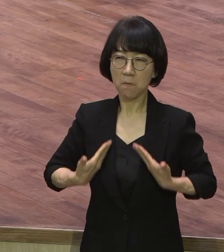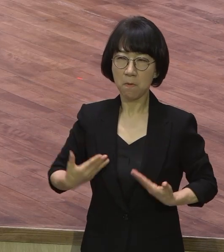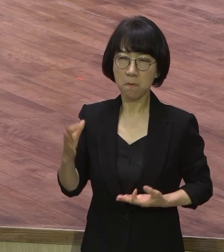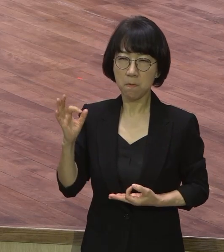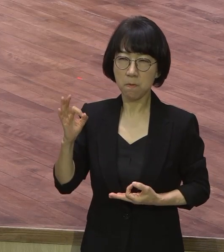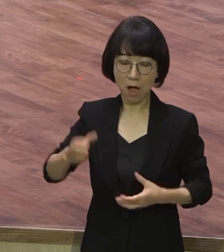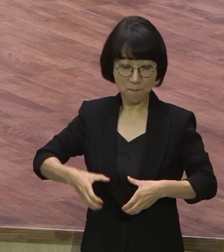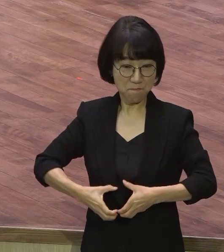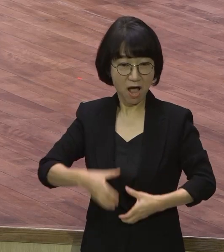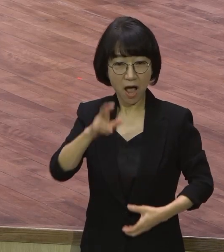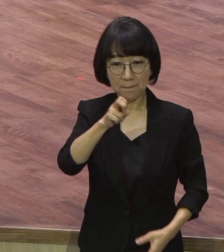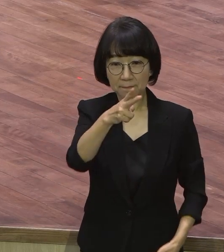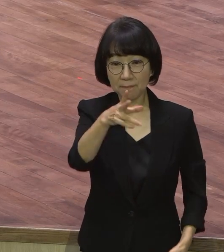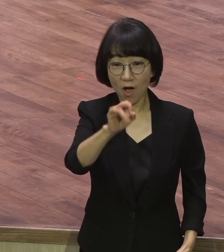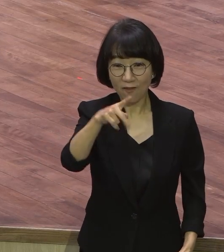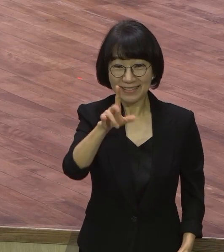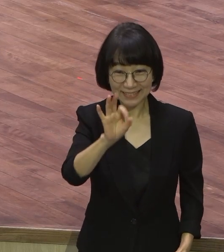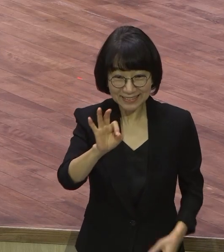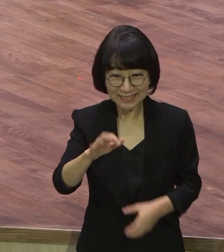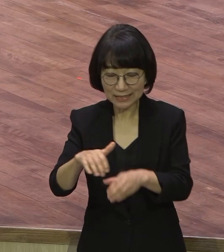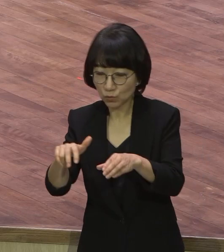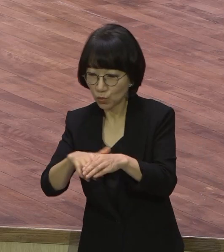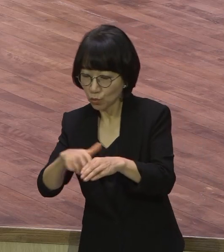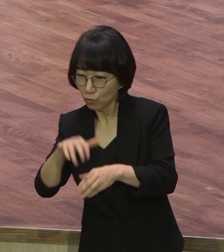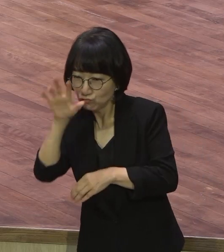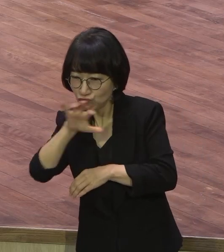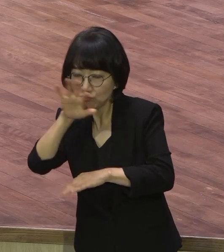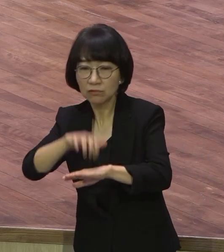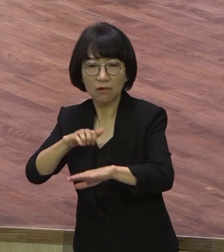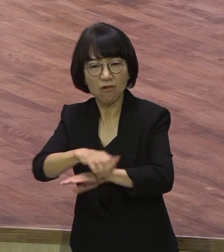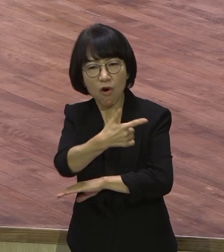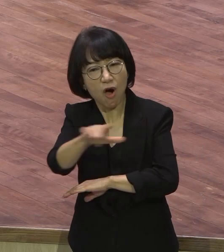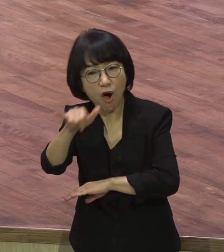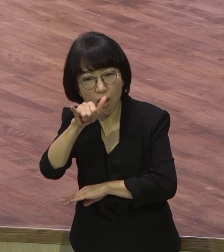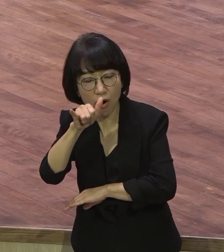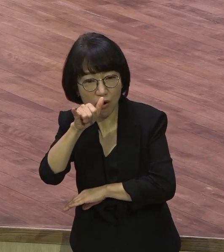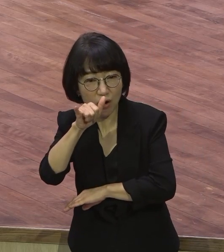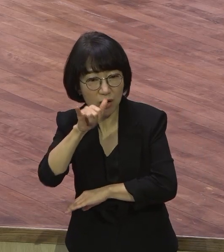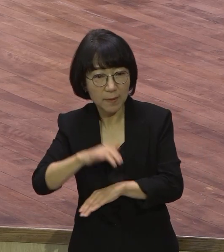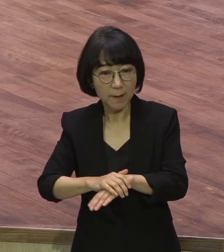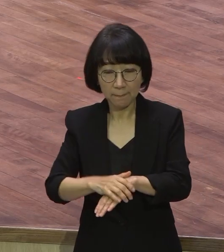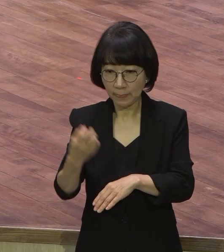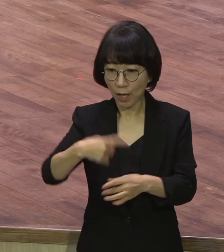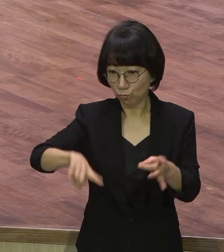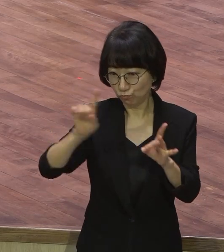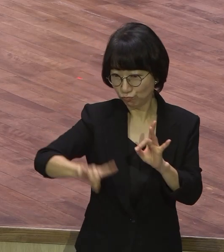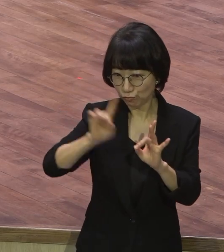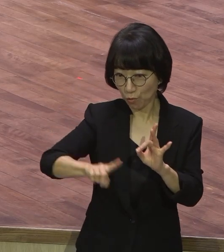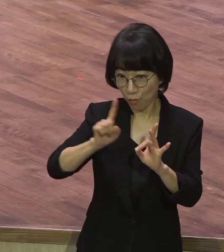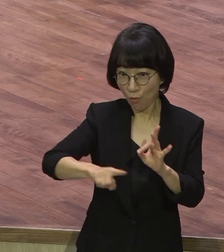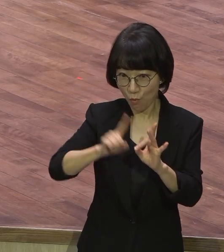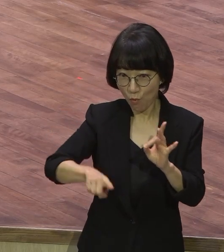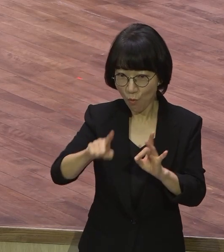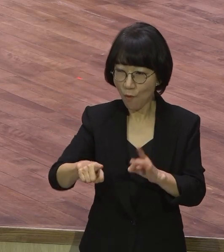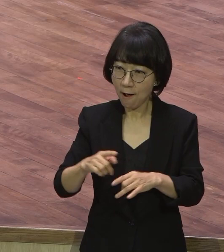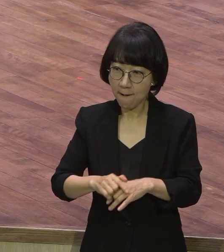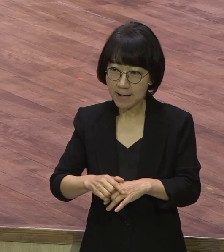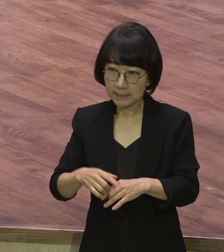영성훈련 이름만 좀 다르지 실제적으로 사용해요. 불교 같은 데서도 보면